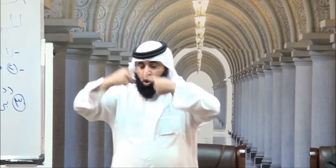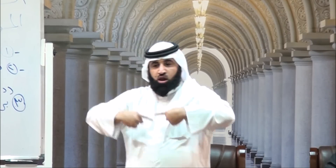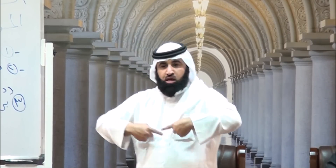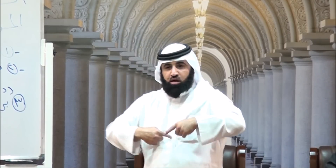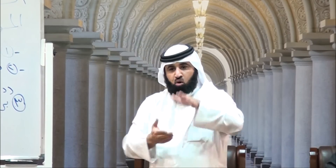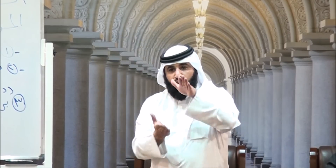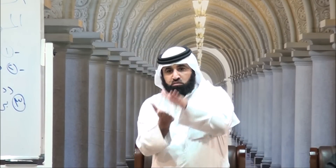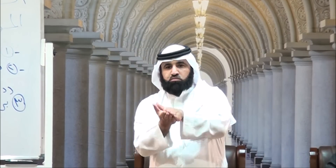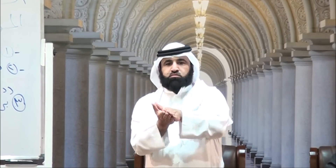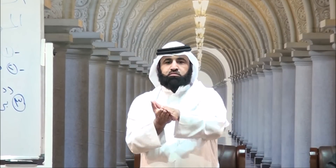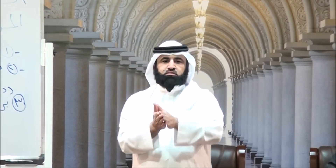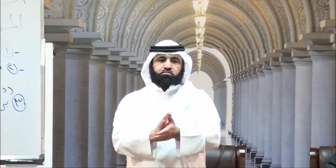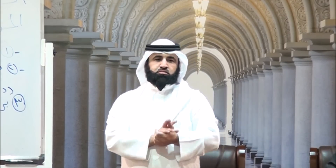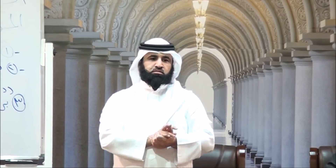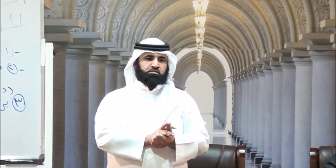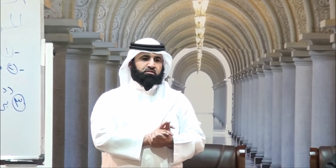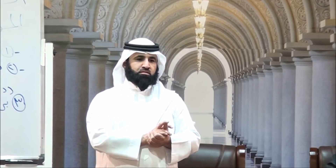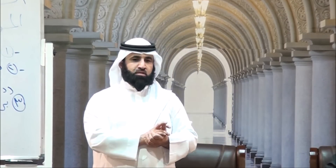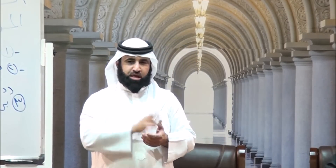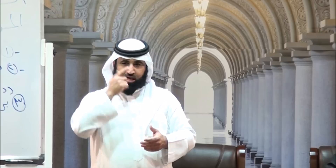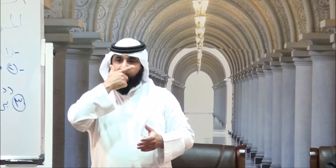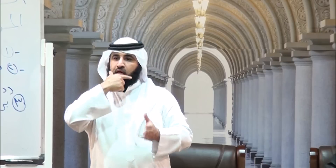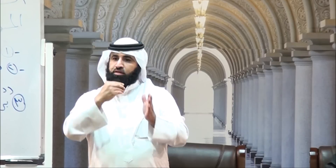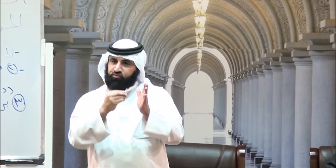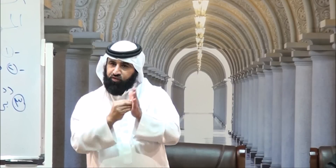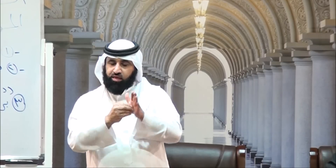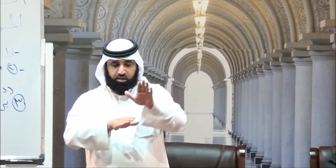تحت رجلين الأمهات، تحت أقدام الأمهات صح؟